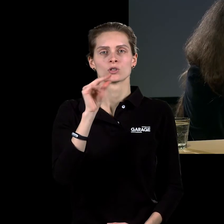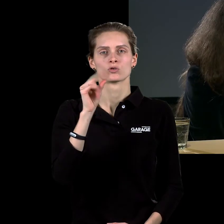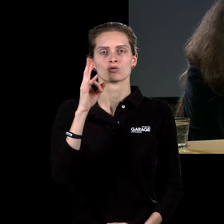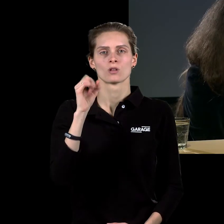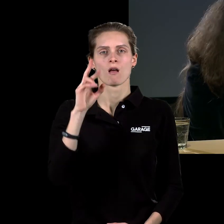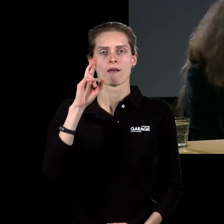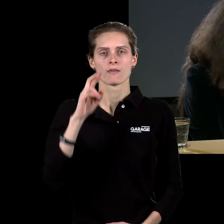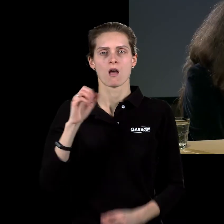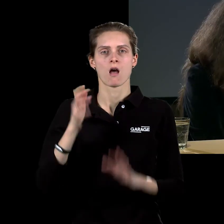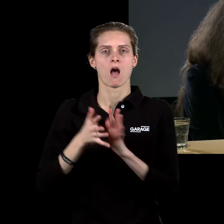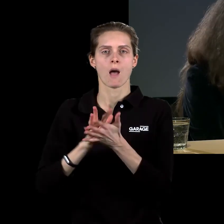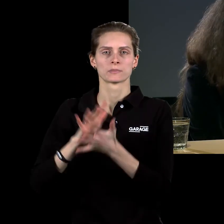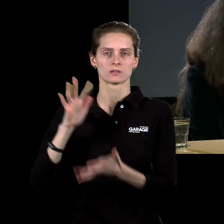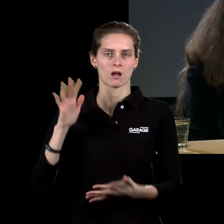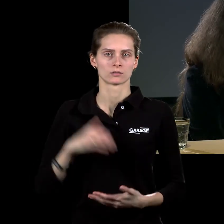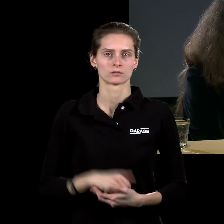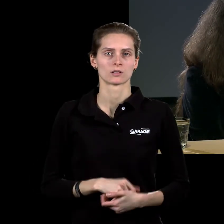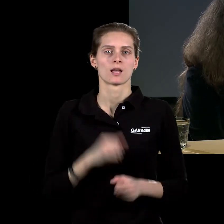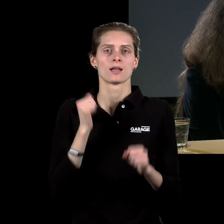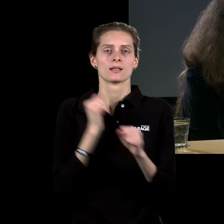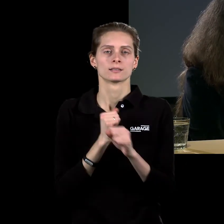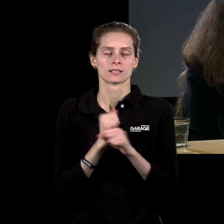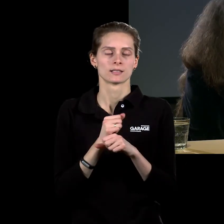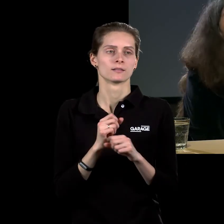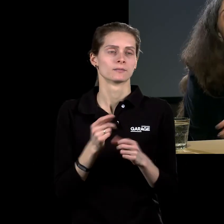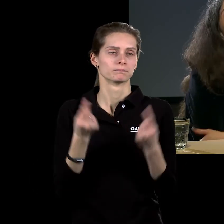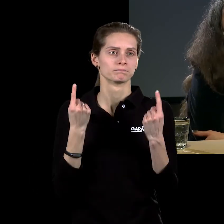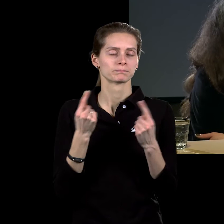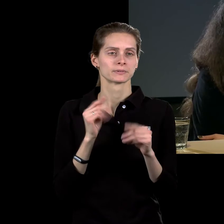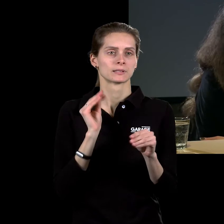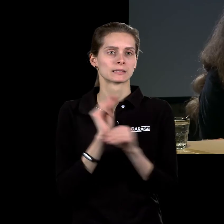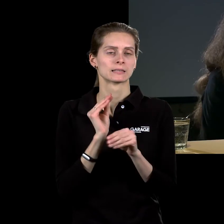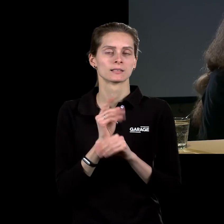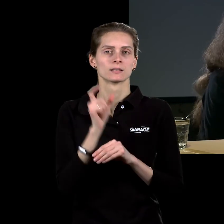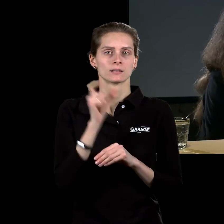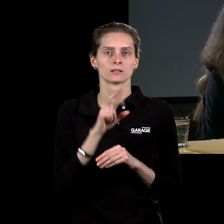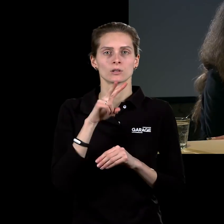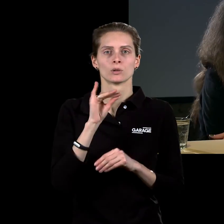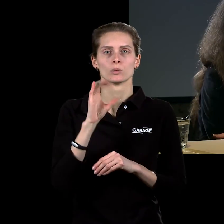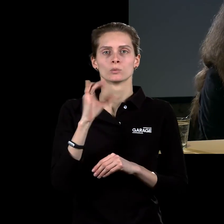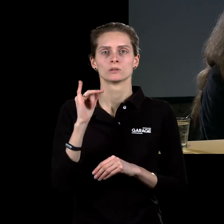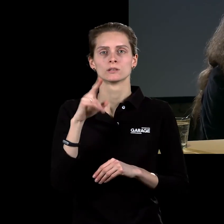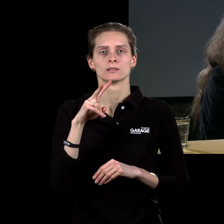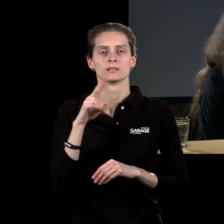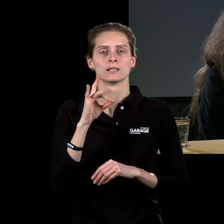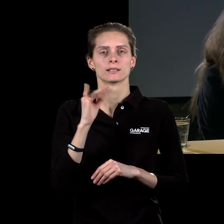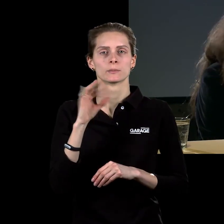искусствовед, арт-критик Люси Липпорт, одна из как раз теоретиков и основоположников